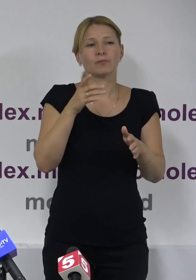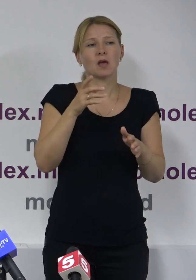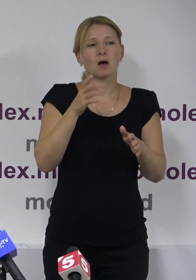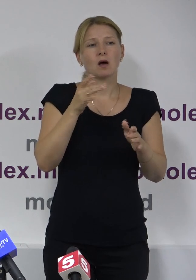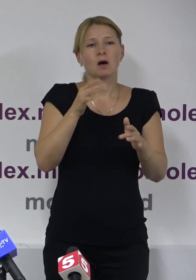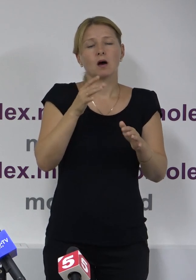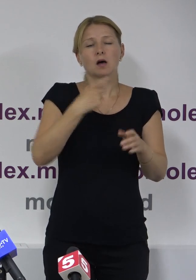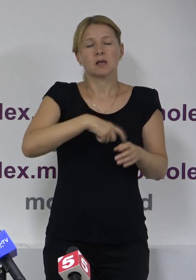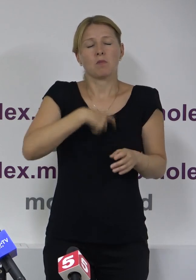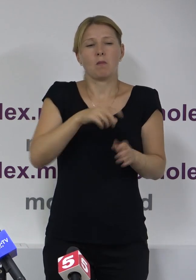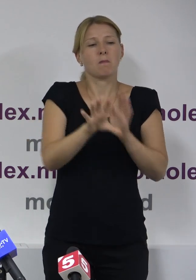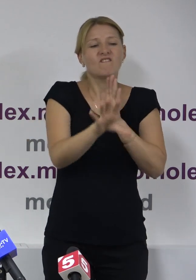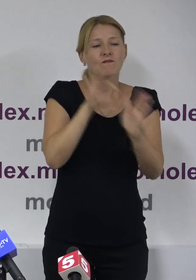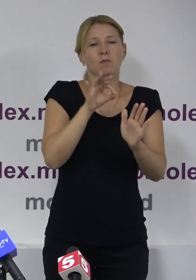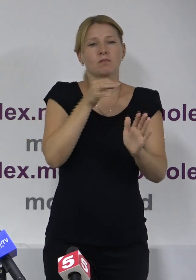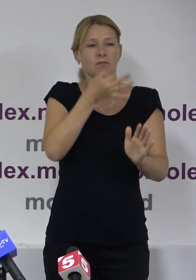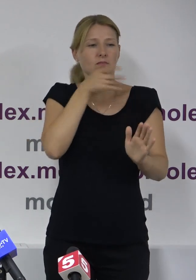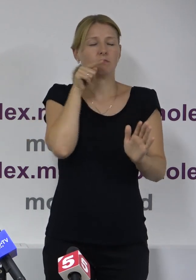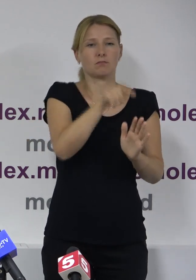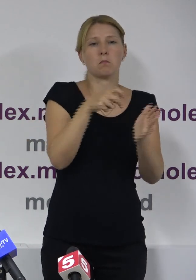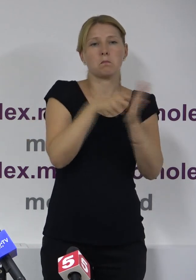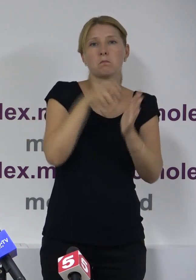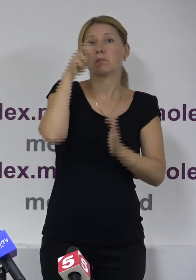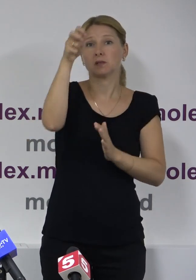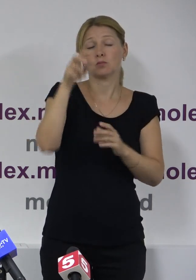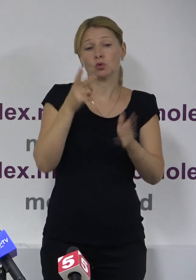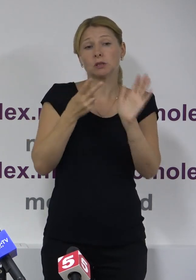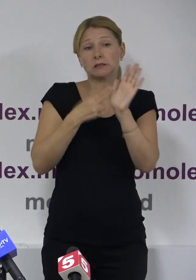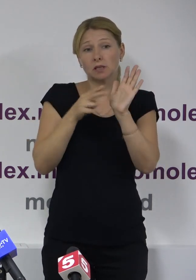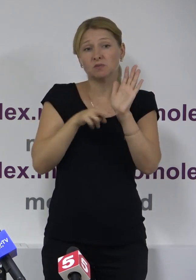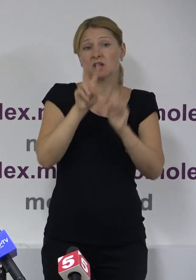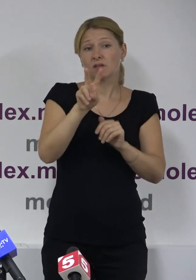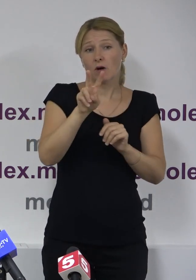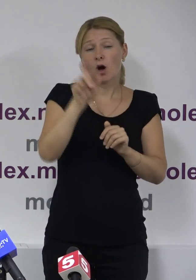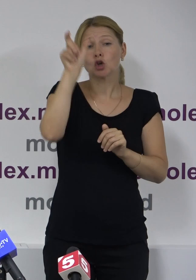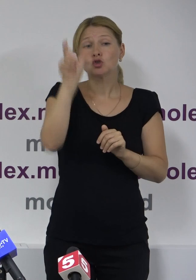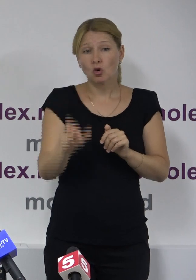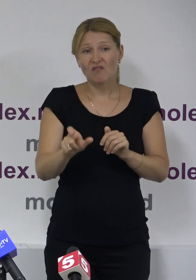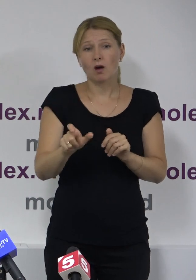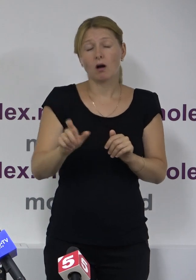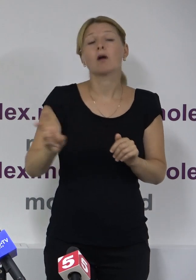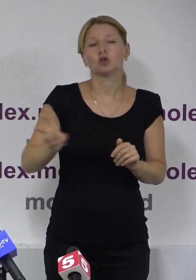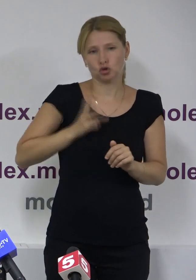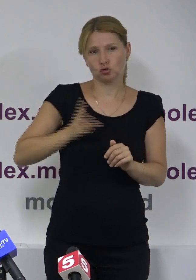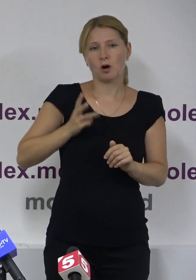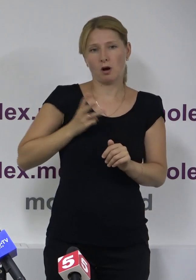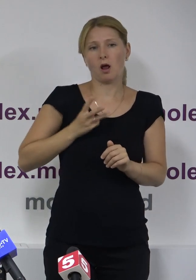La data de ieri erau circa 472 de persoane care și-au exprimat această dorință. Totuși vreau să